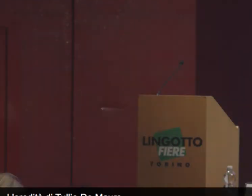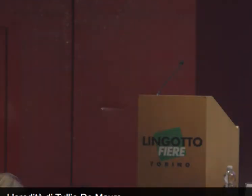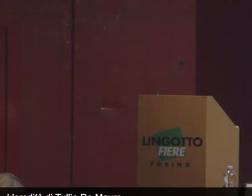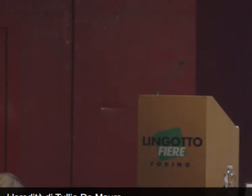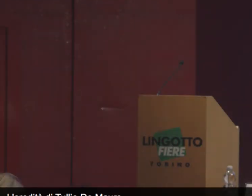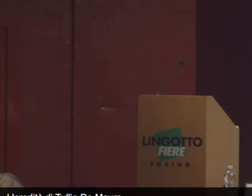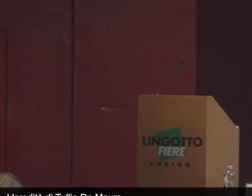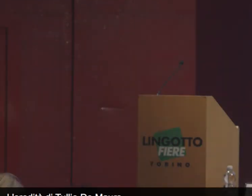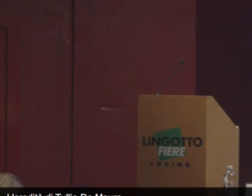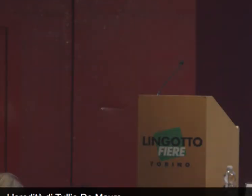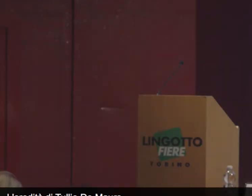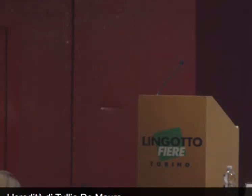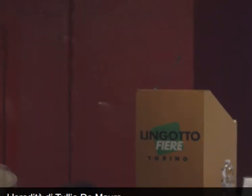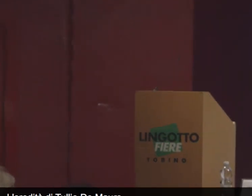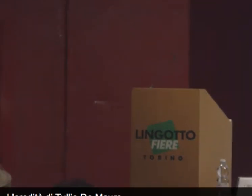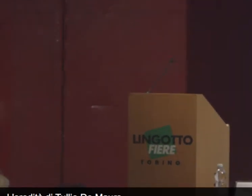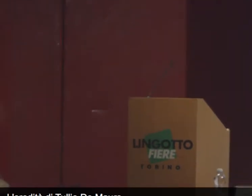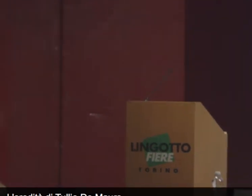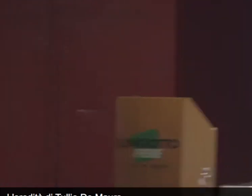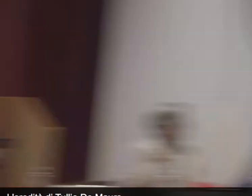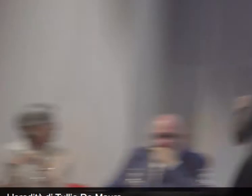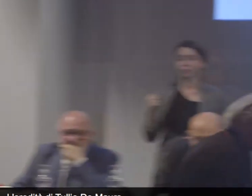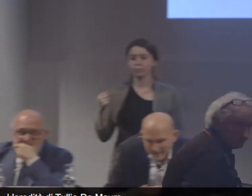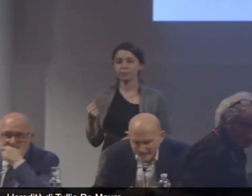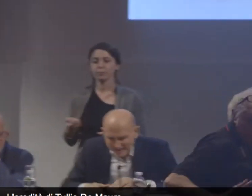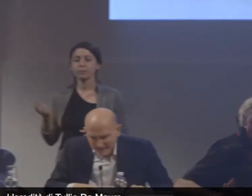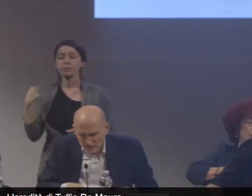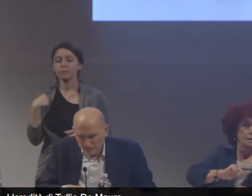Allora, buongiorno, a me tocca sì, soprattutto